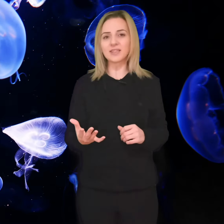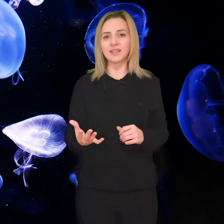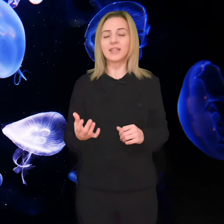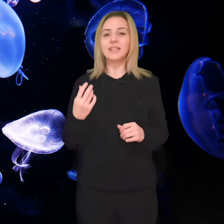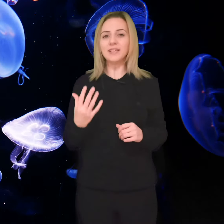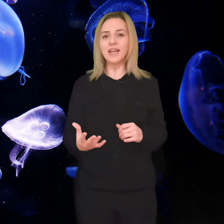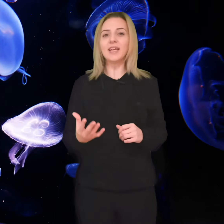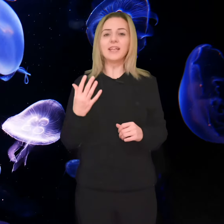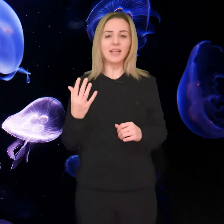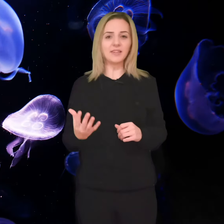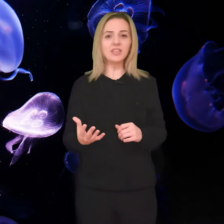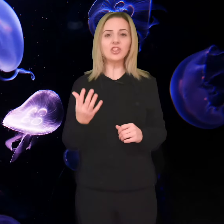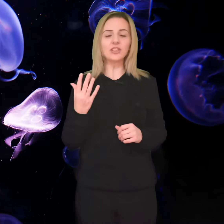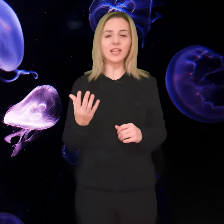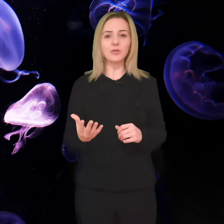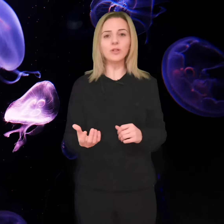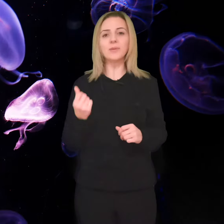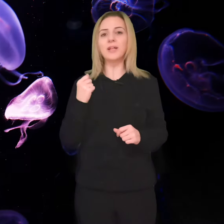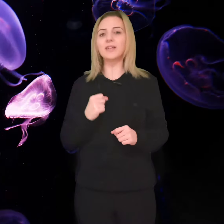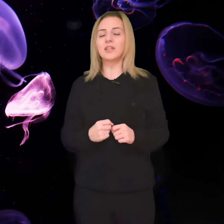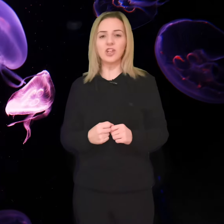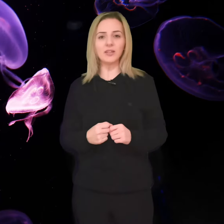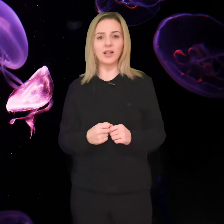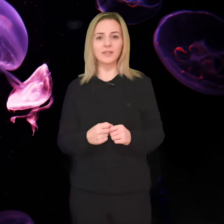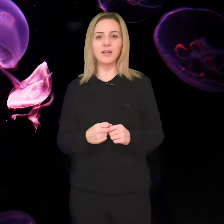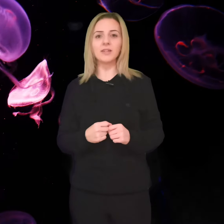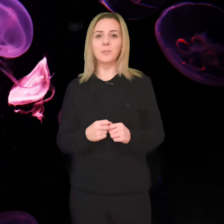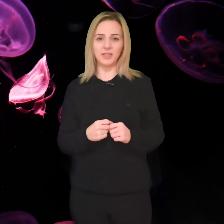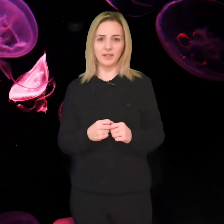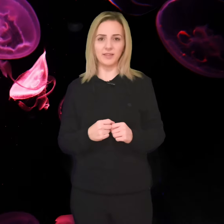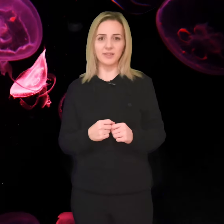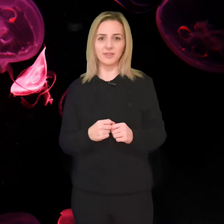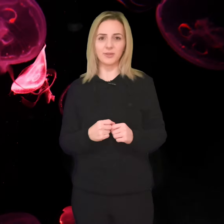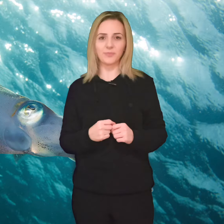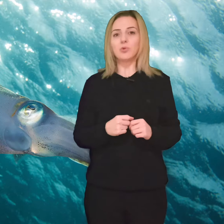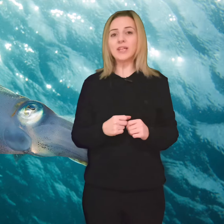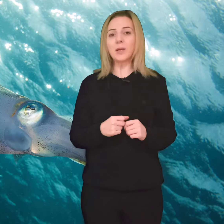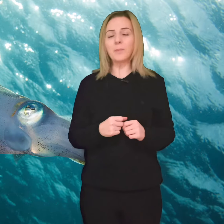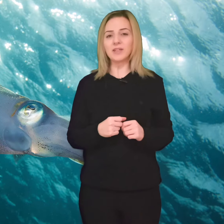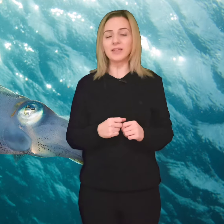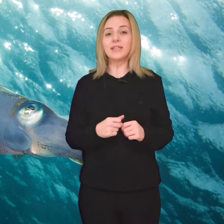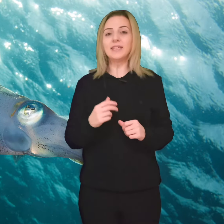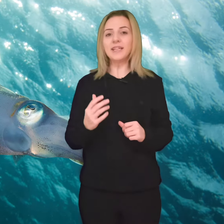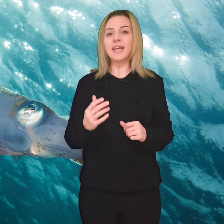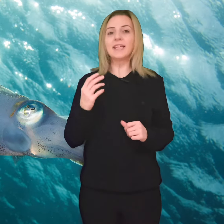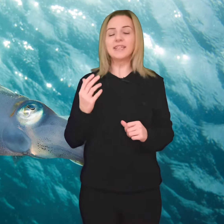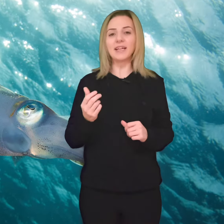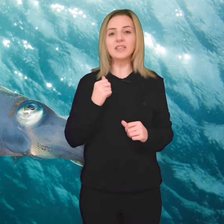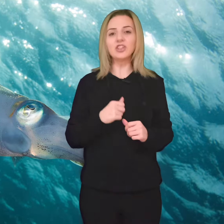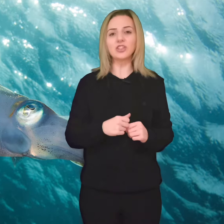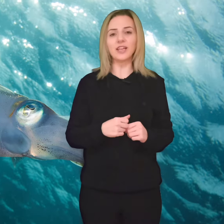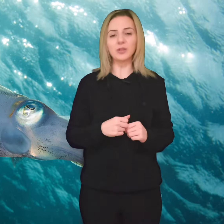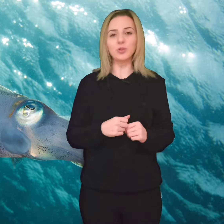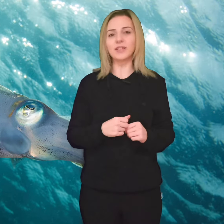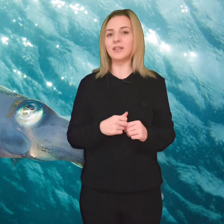Deniz anası yine kendi ışığını kendi üretebilen canlılardan bir tanesidir. Mürekkep balığı yine